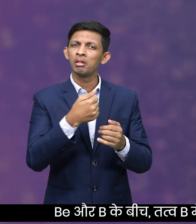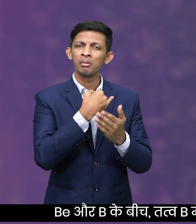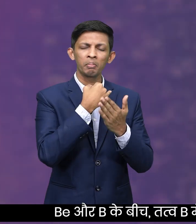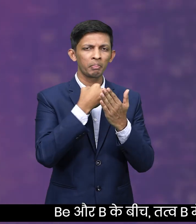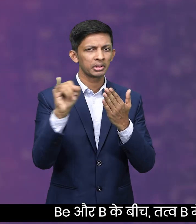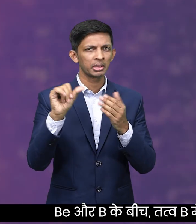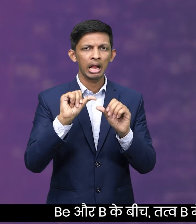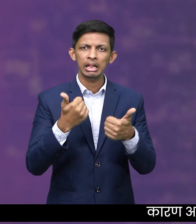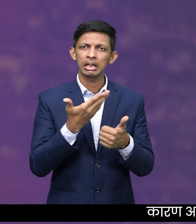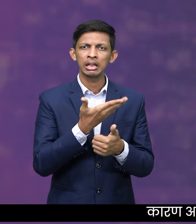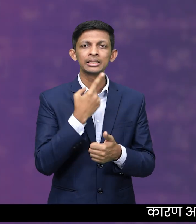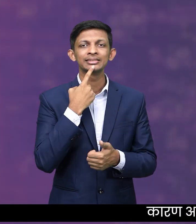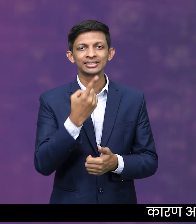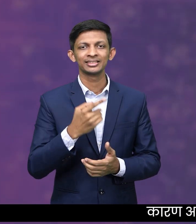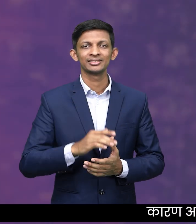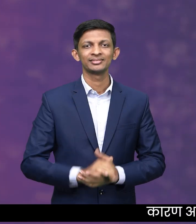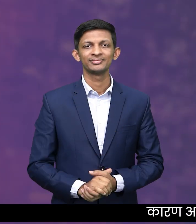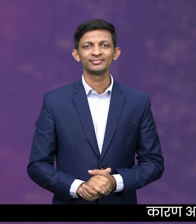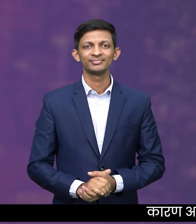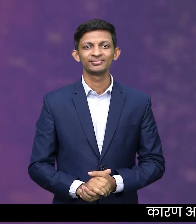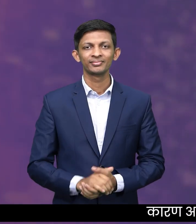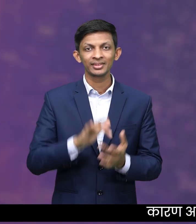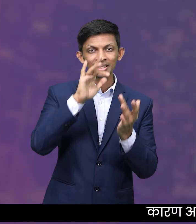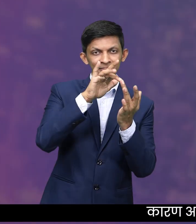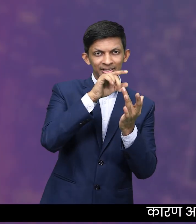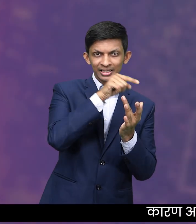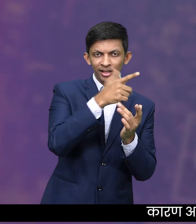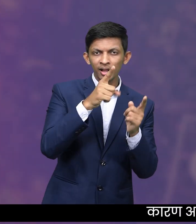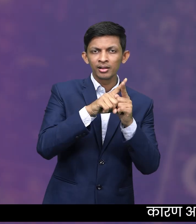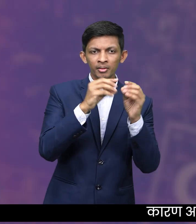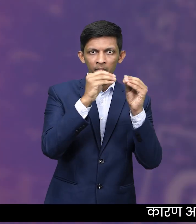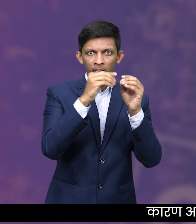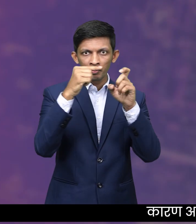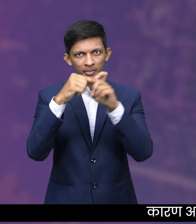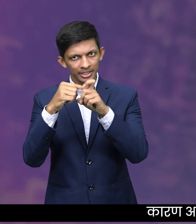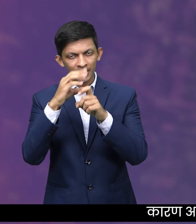कम प्रवेश शक्ति के कारण आयनीकरण ऊर्जा कम होती है।